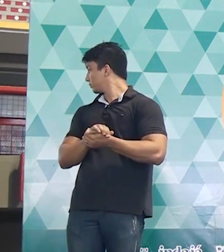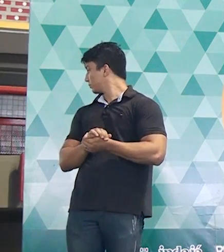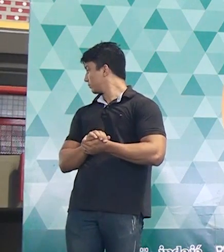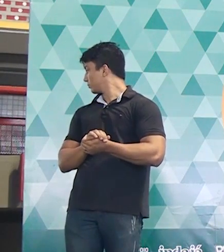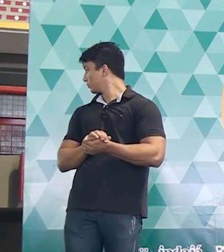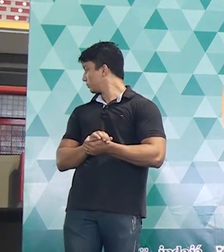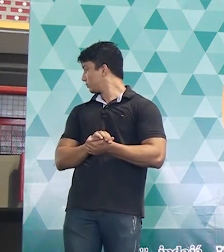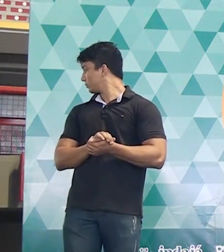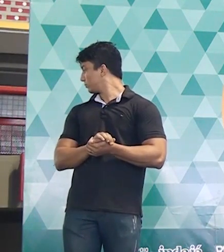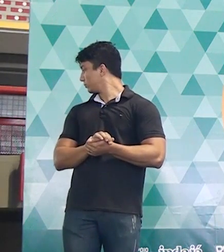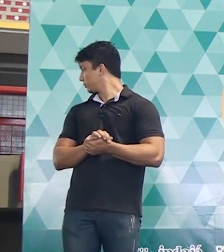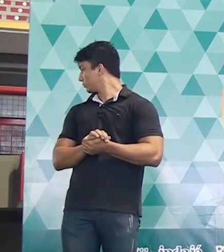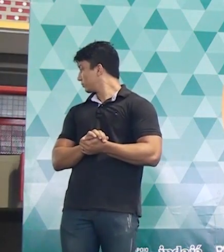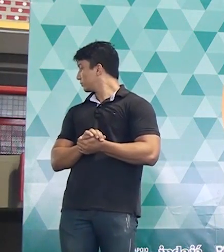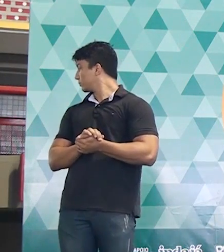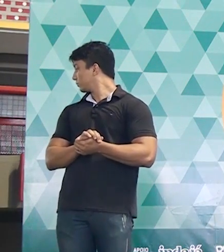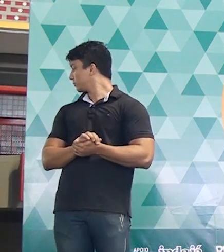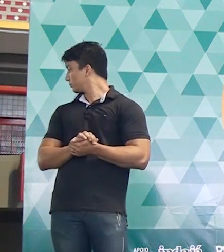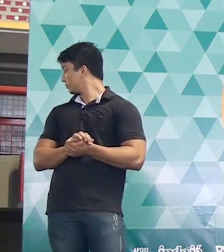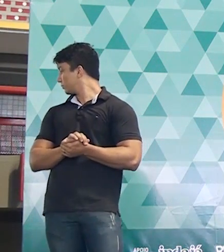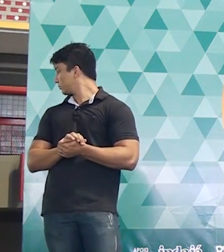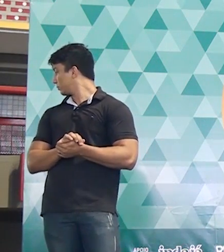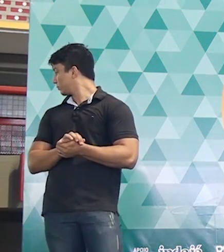Deixa eu ver se é isso mesmo.